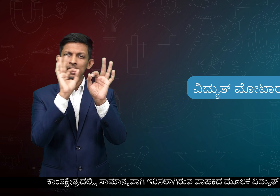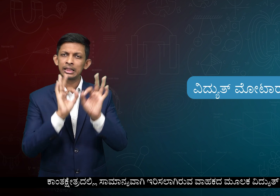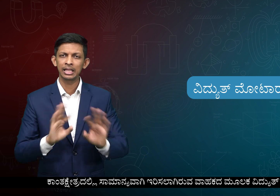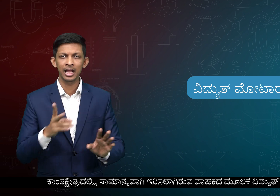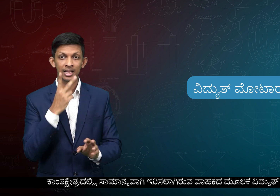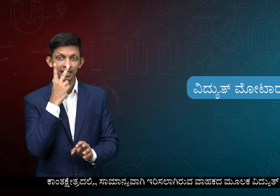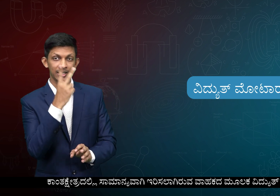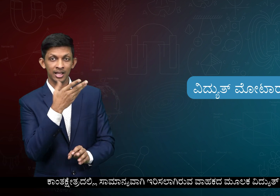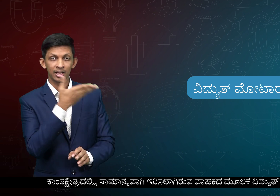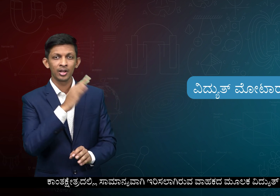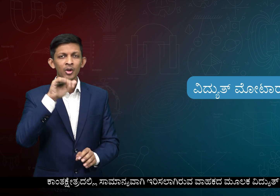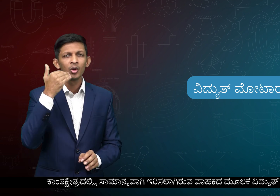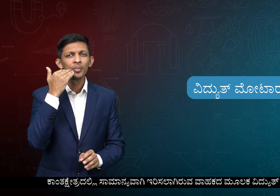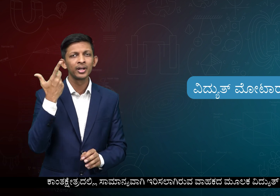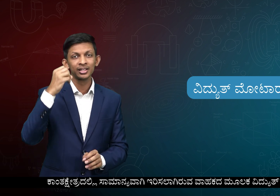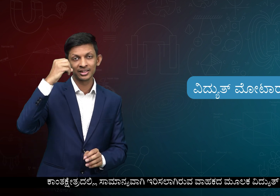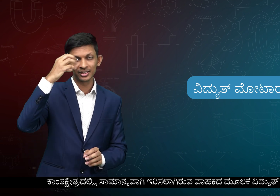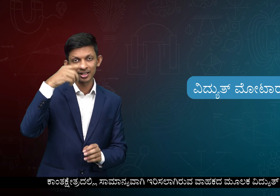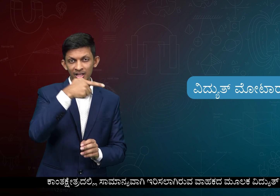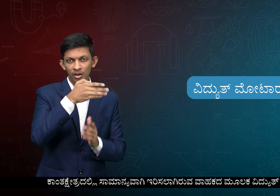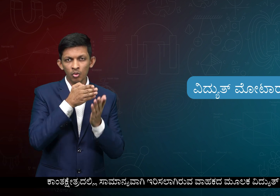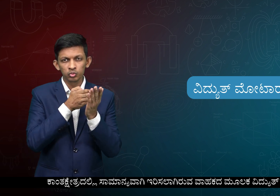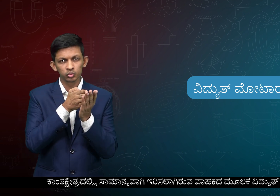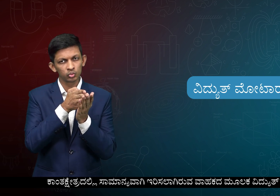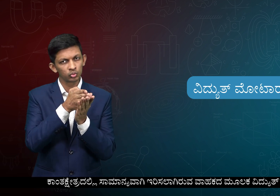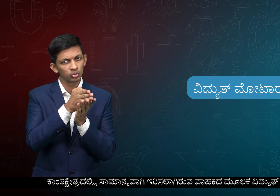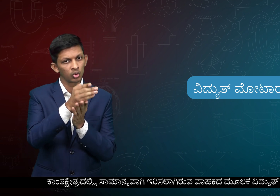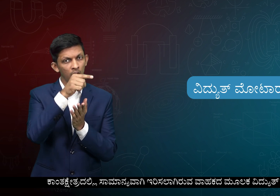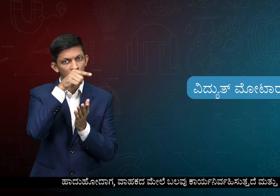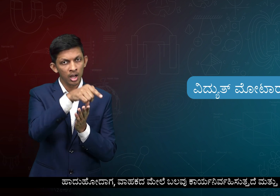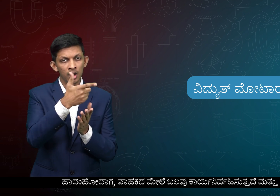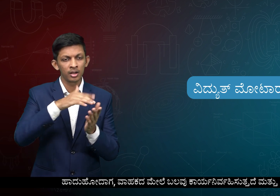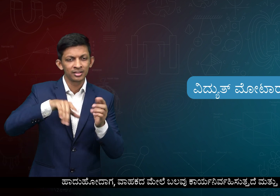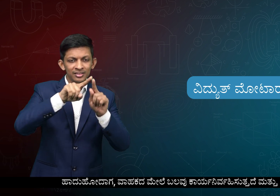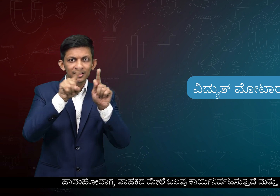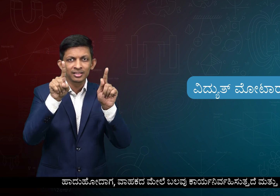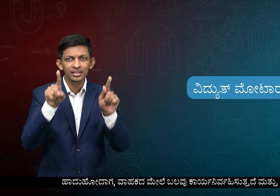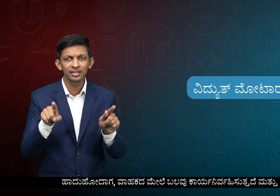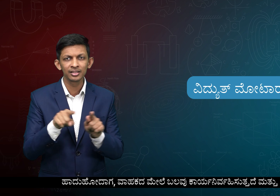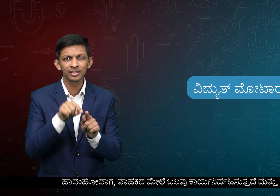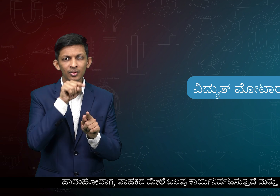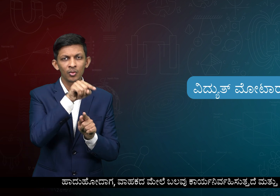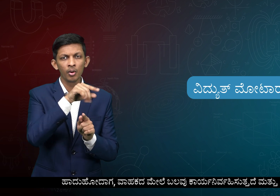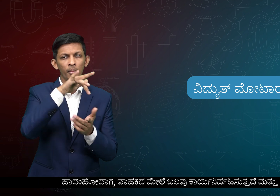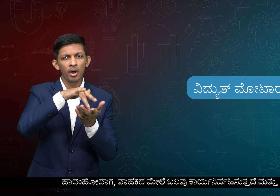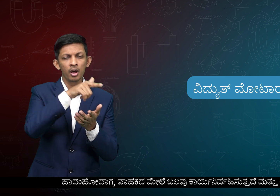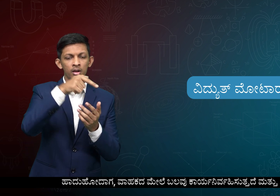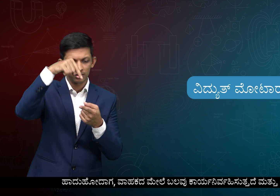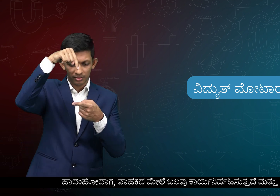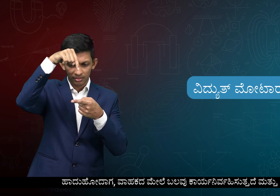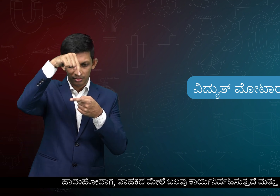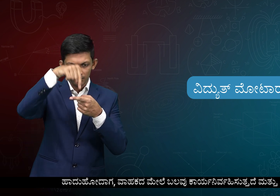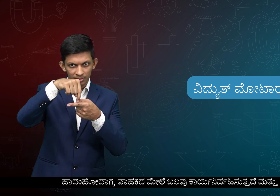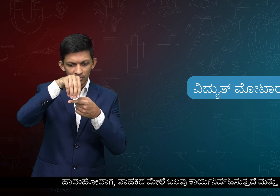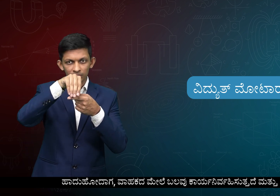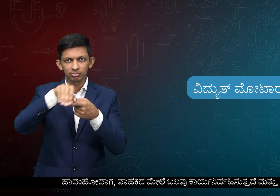ಕಾಂತಕ್ಷೇತ್ರದಲ್ಲಿ ಸಾಮಾನ್ಯವಾಗಿ ಇರಿಸಲಾಗಿರುವ ವಾಹಕದ ಮೂಲಕ ವಿದ್ಯುತ್ ಪ್ರವಾಹವನ್ನು ಹಾದು ಹೋದಾಗ ವಾಹಕದ ಮೇಲೆ